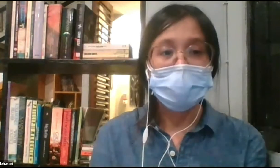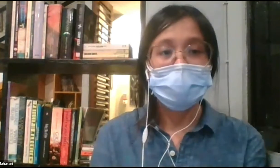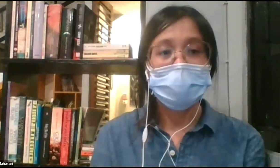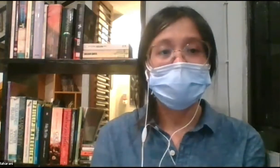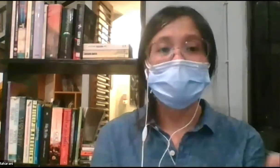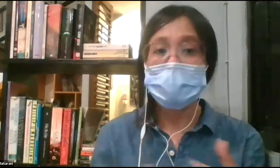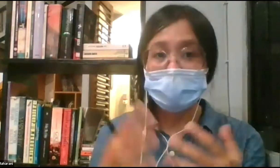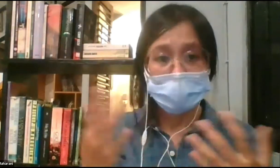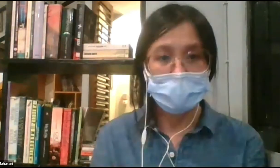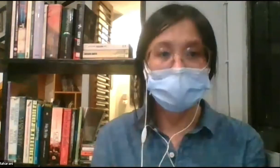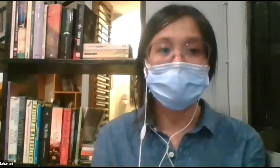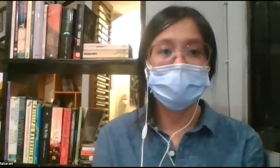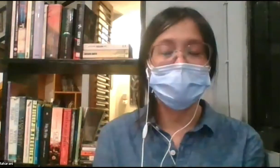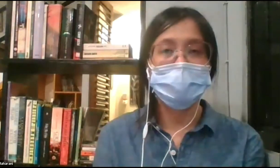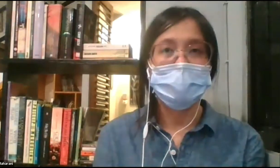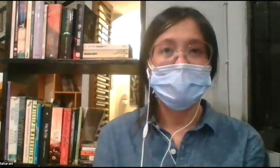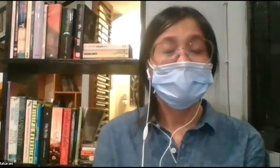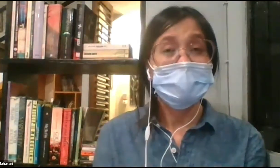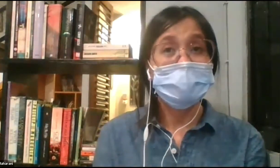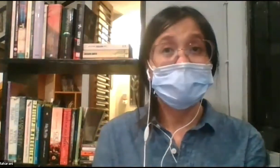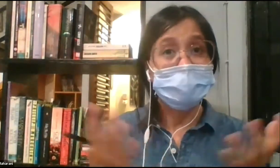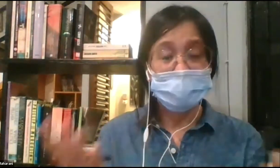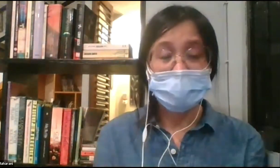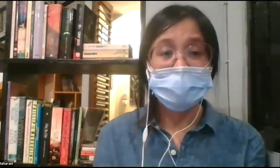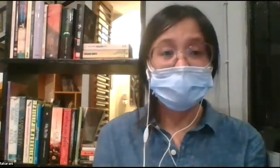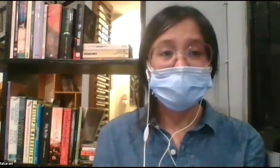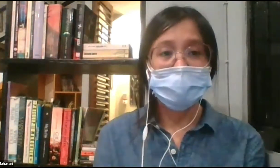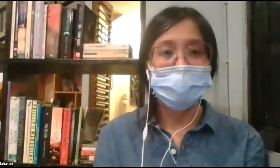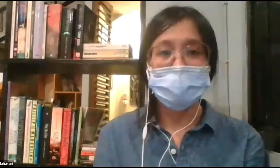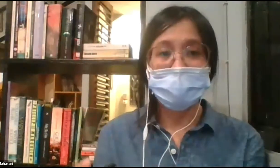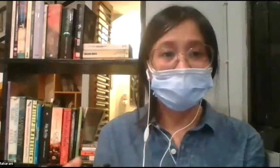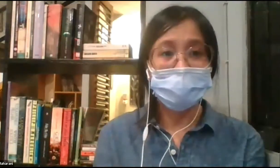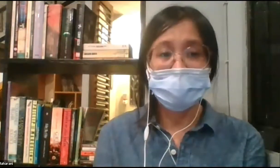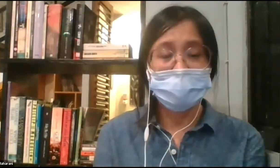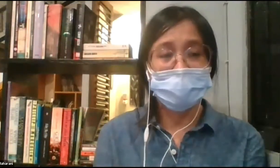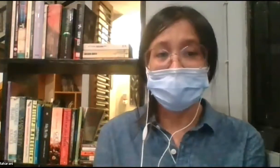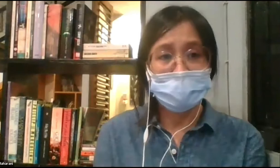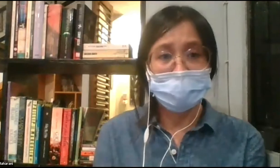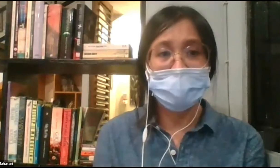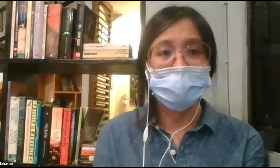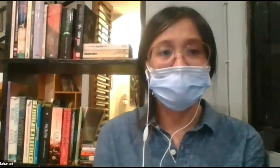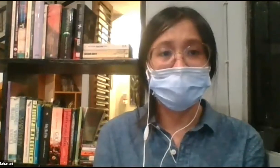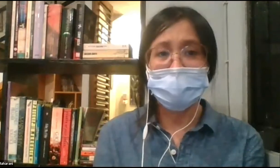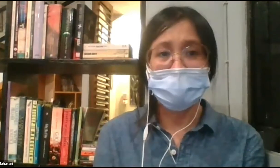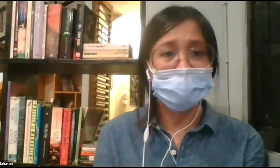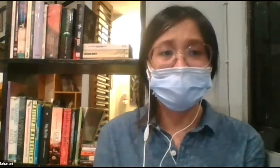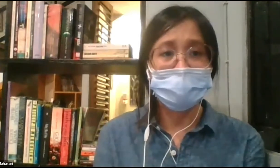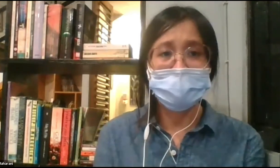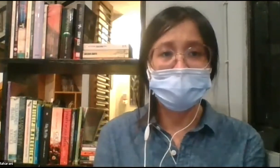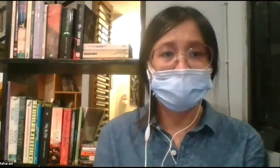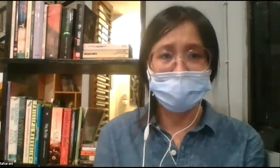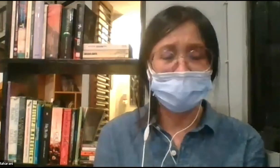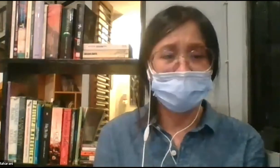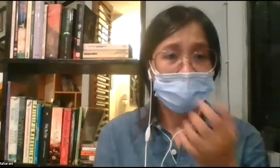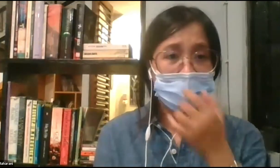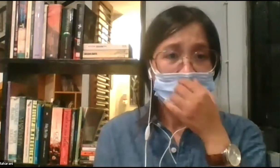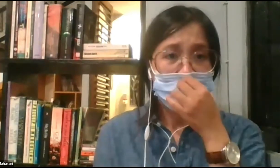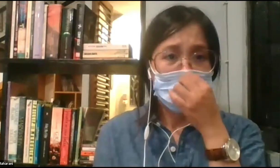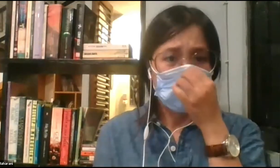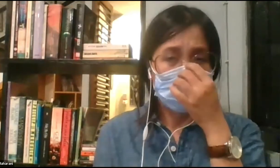membantu orang yang dipasung itu. Jangan-jangan pemerintah enggak ngapa-ngapain, pemerintah enggak